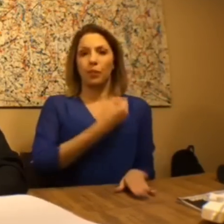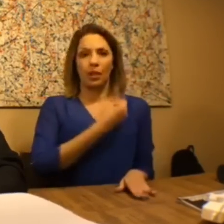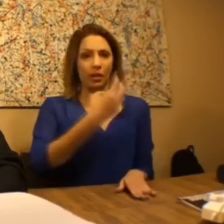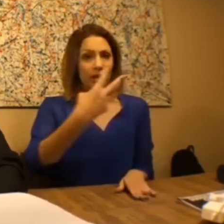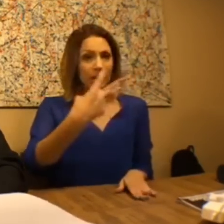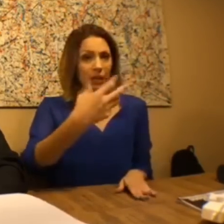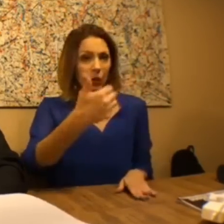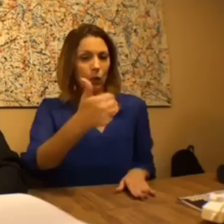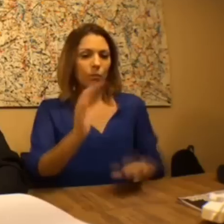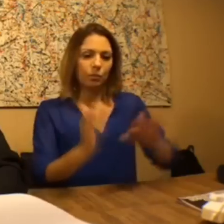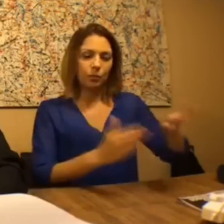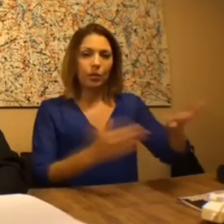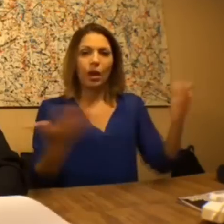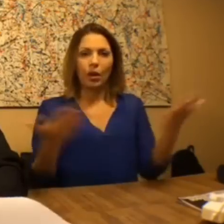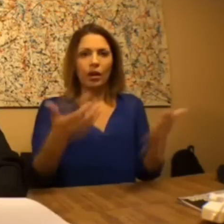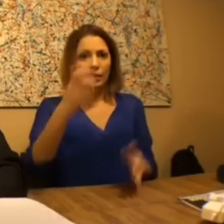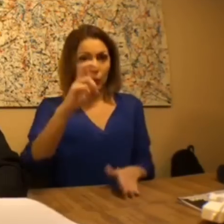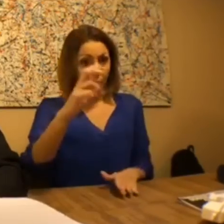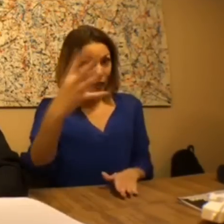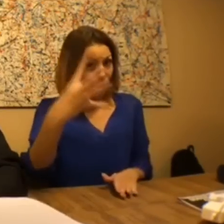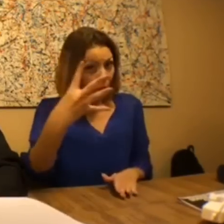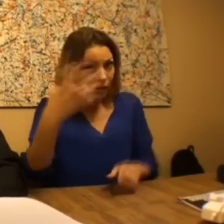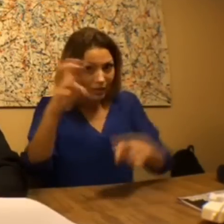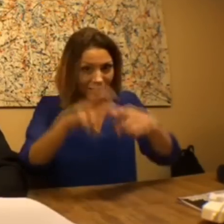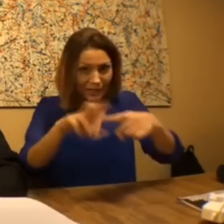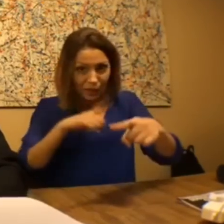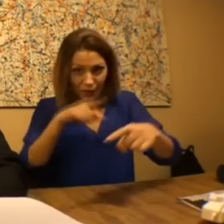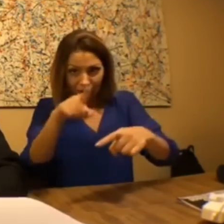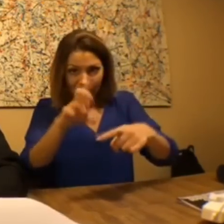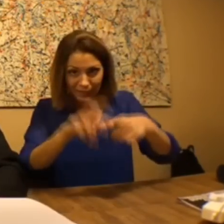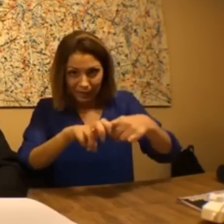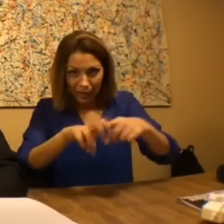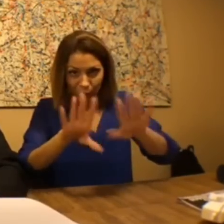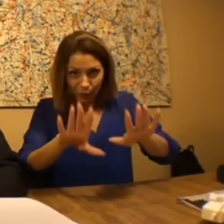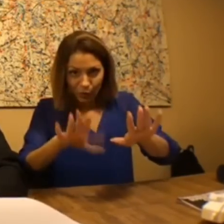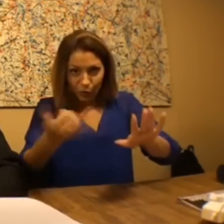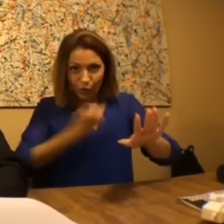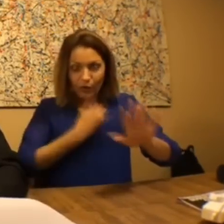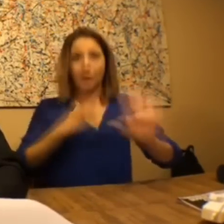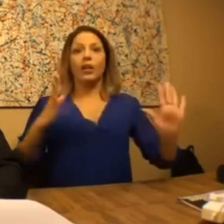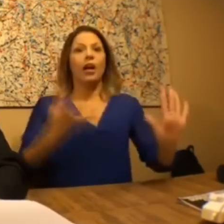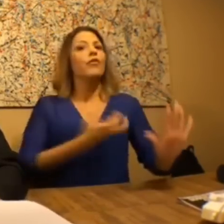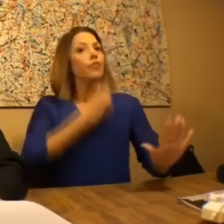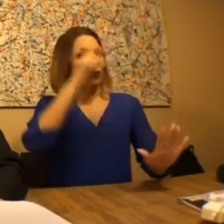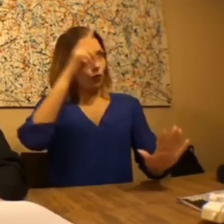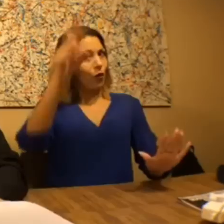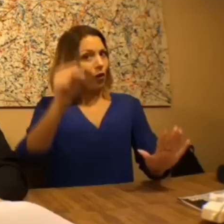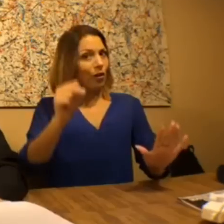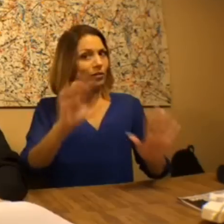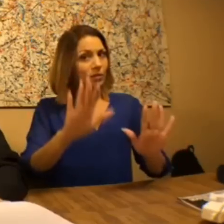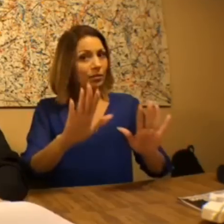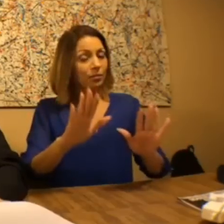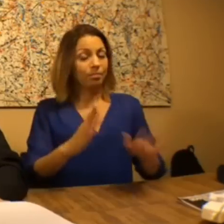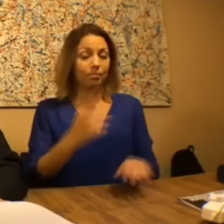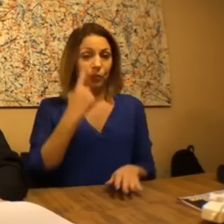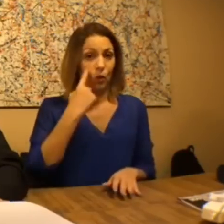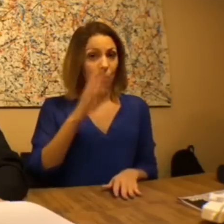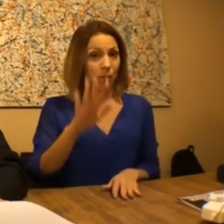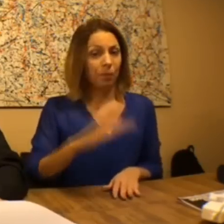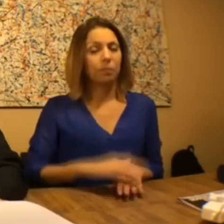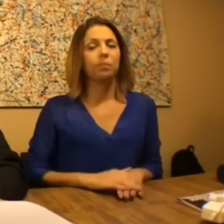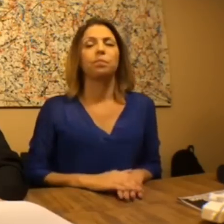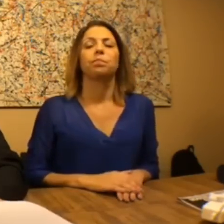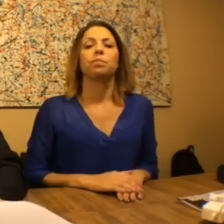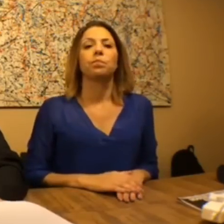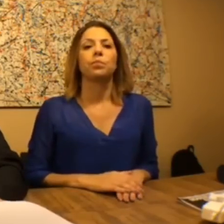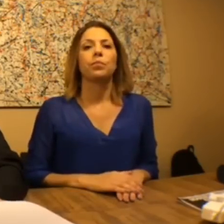na página 54. Você está sentado aí? Está sentado, tranquilo? Então, para diminuir a violência, ele